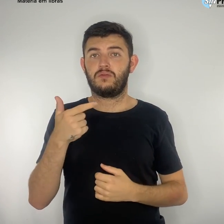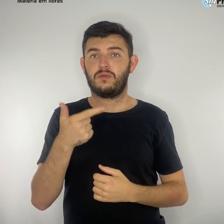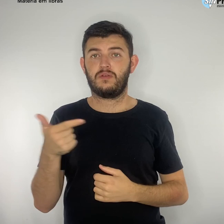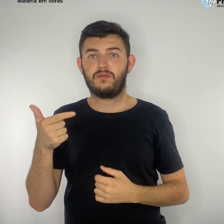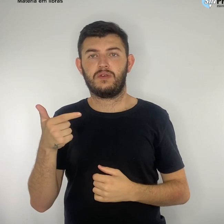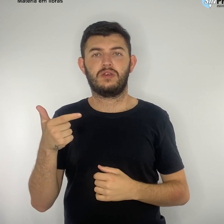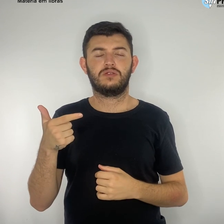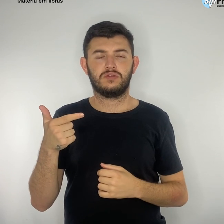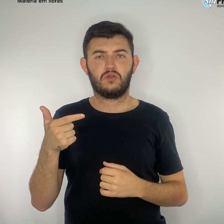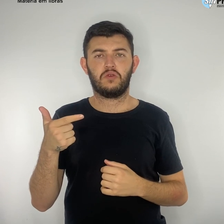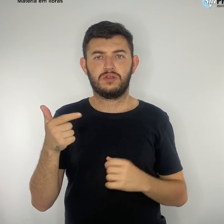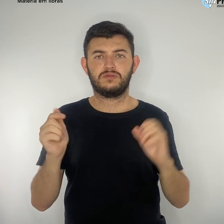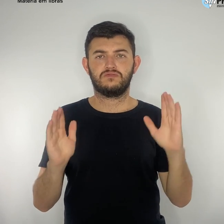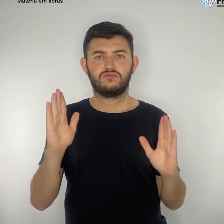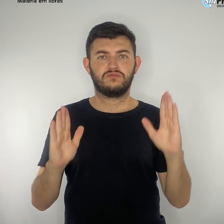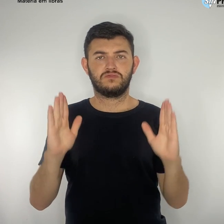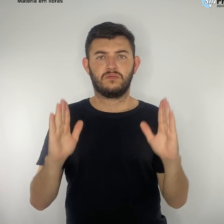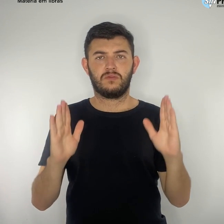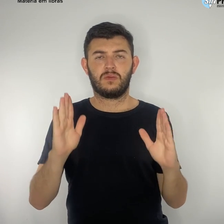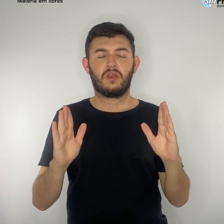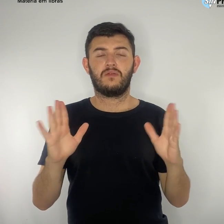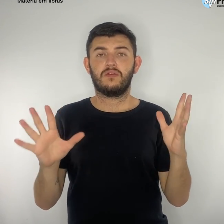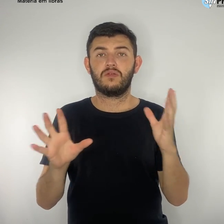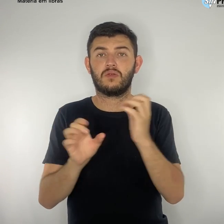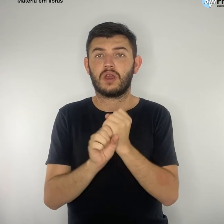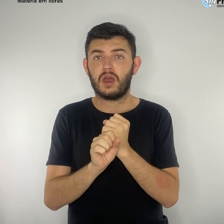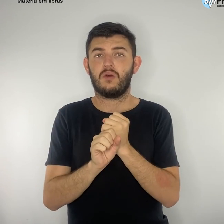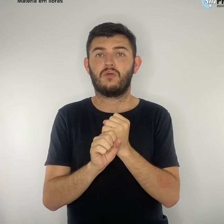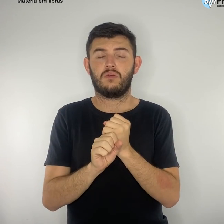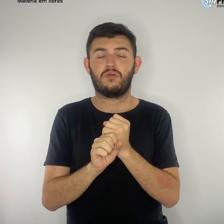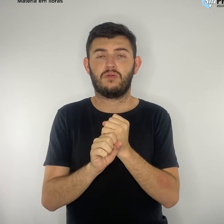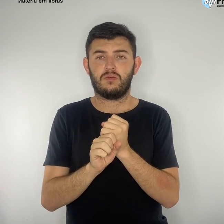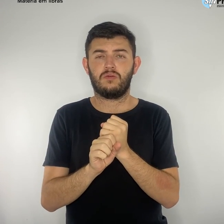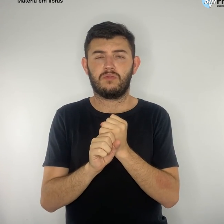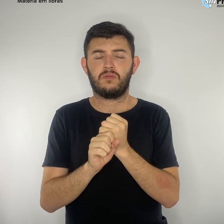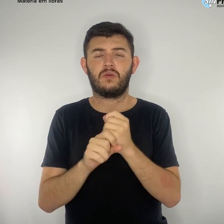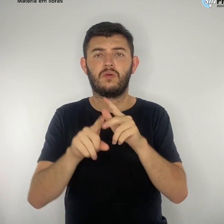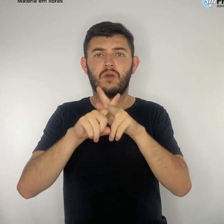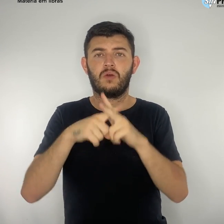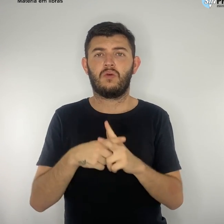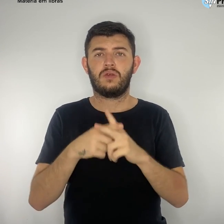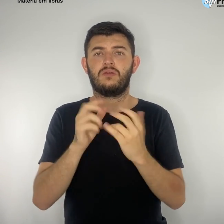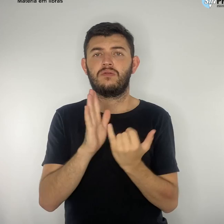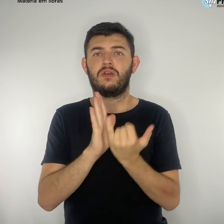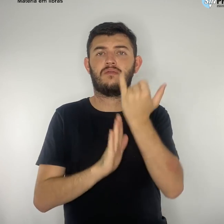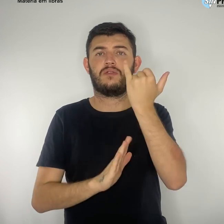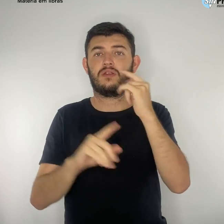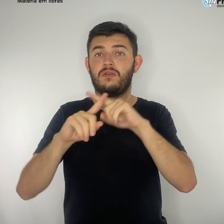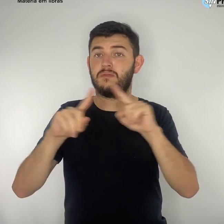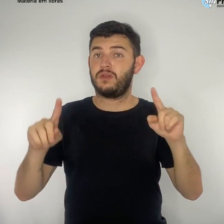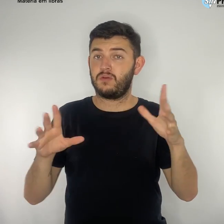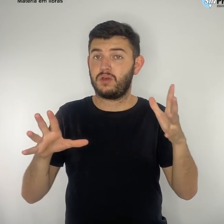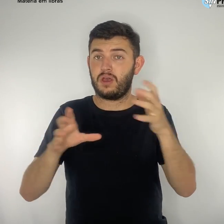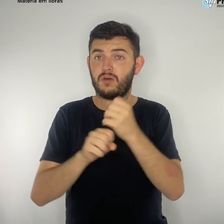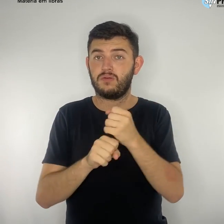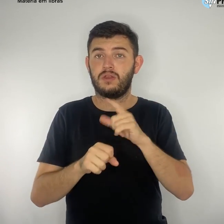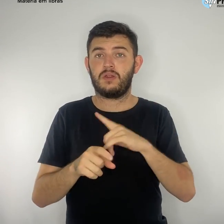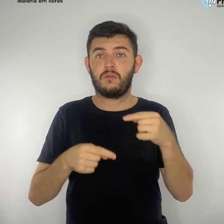termos reais, corrigida pela inflação. Conforme os cálculos, se a política de valorização tivesse